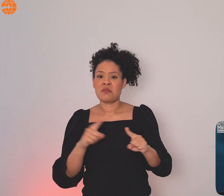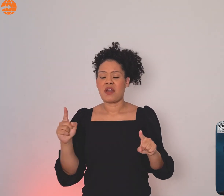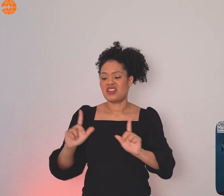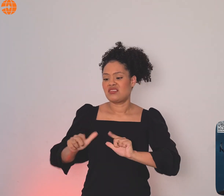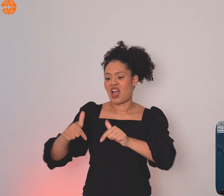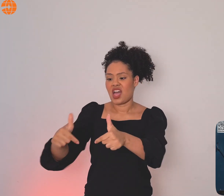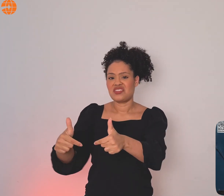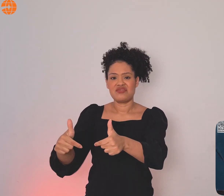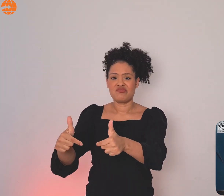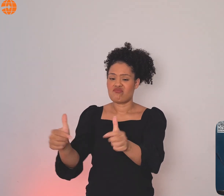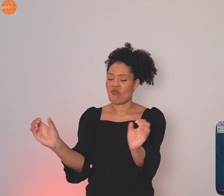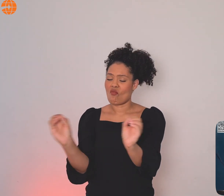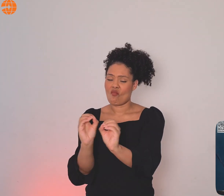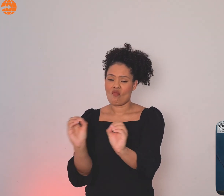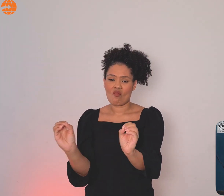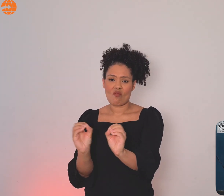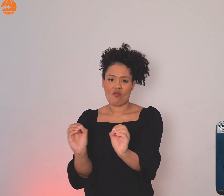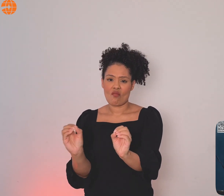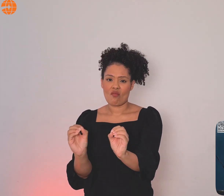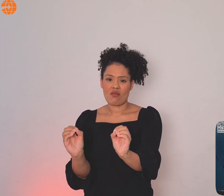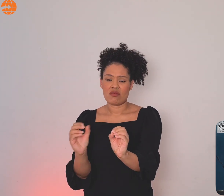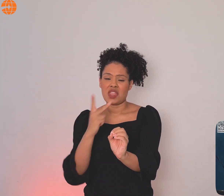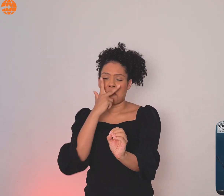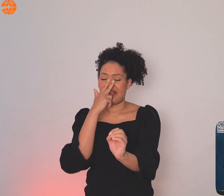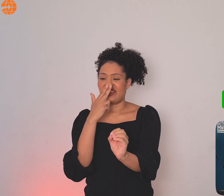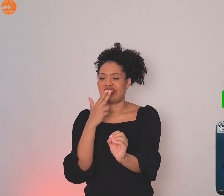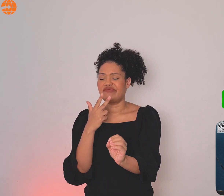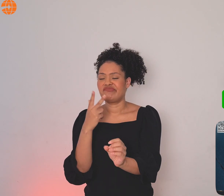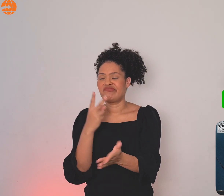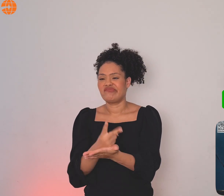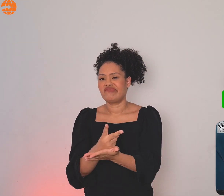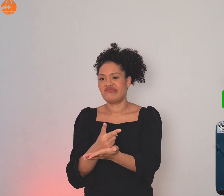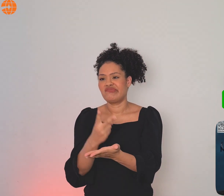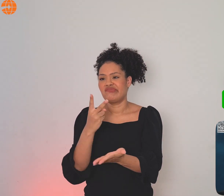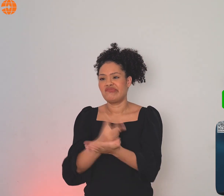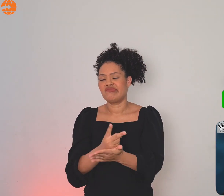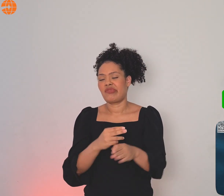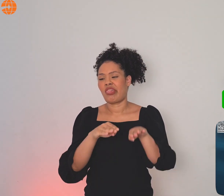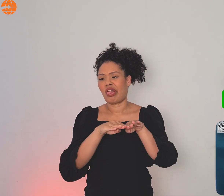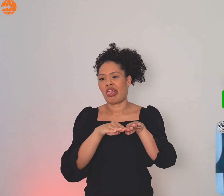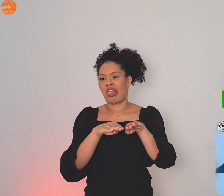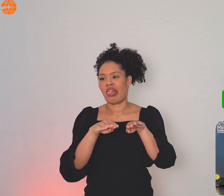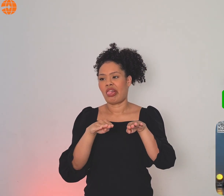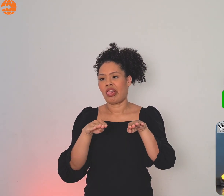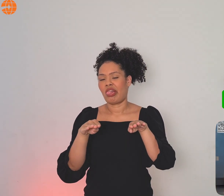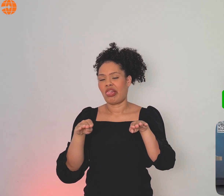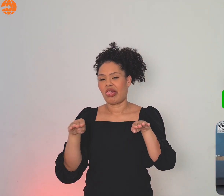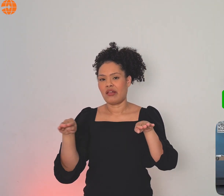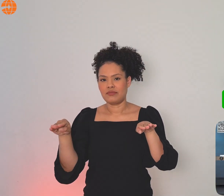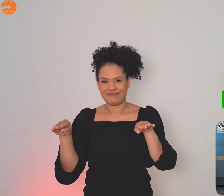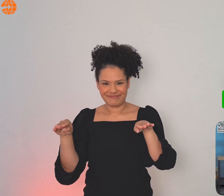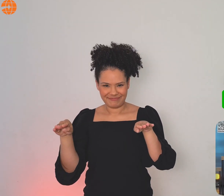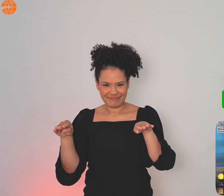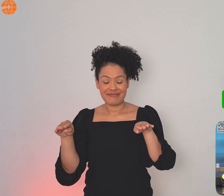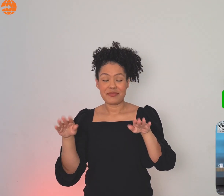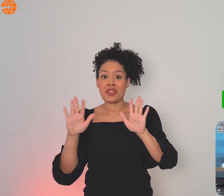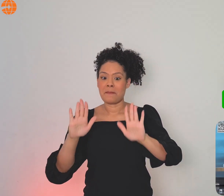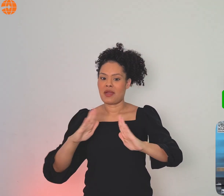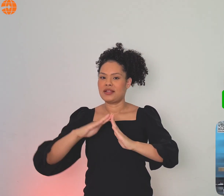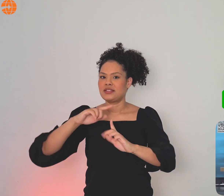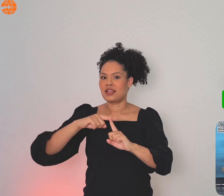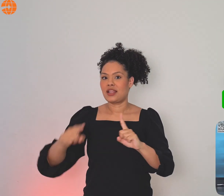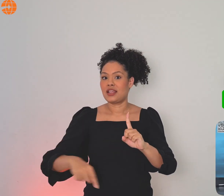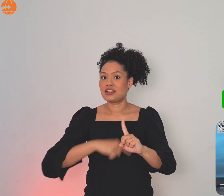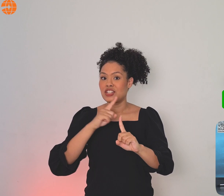pecado. Estão marcando passo. Mas tem o terceiro tipo de igreja, são as igrejas que